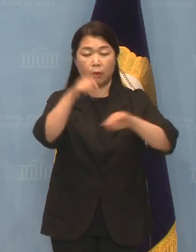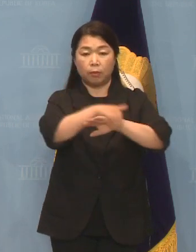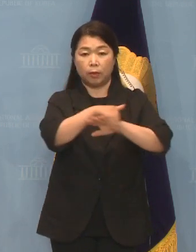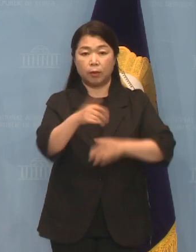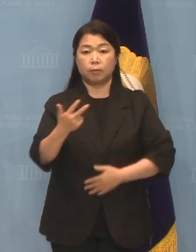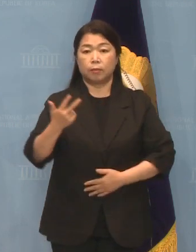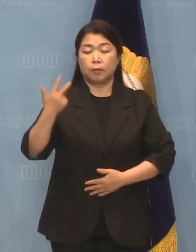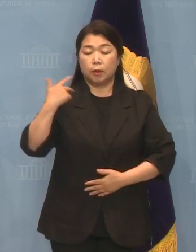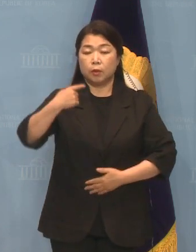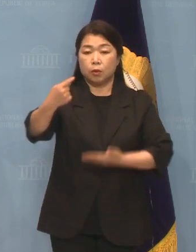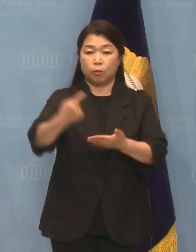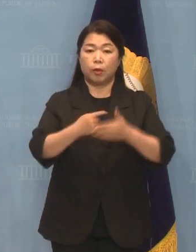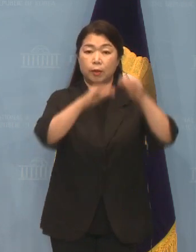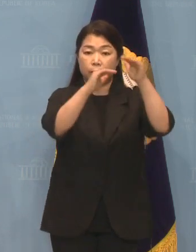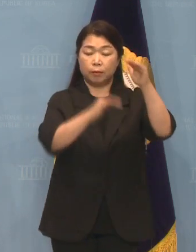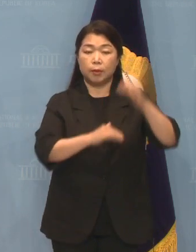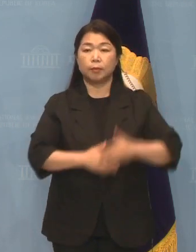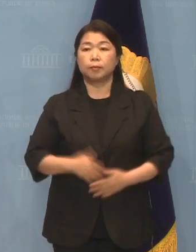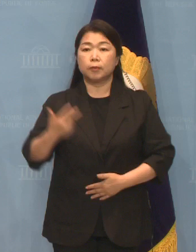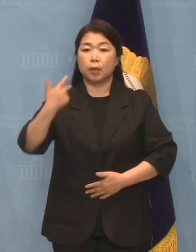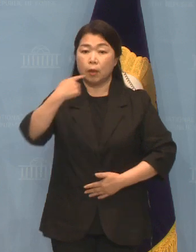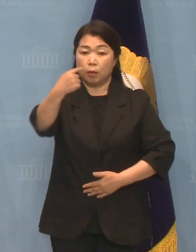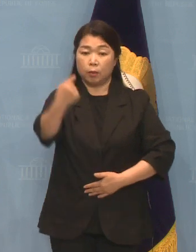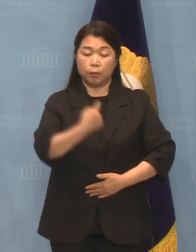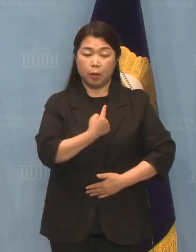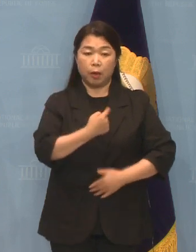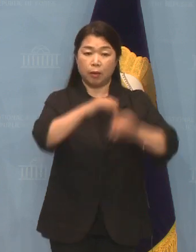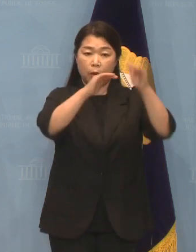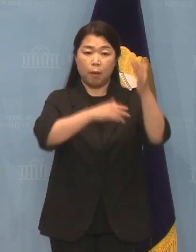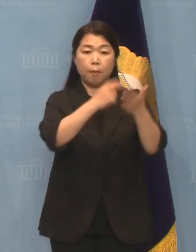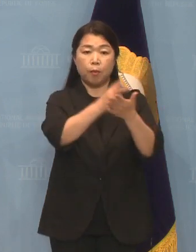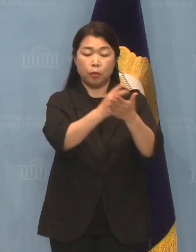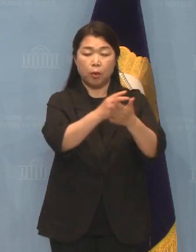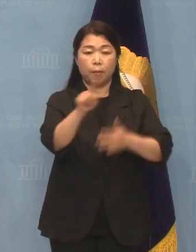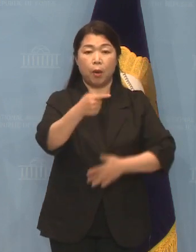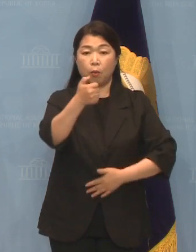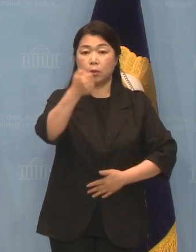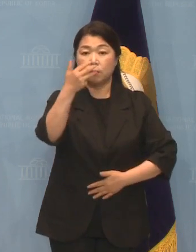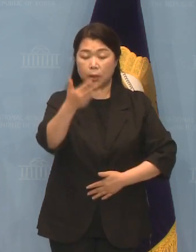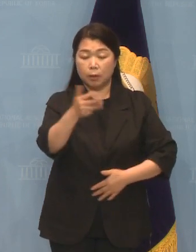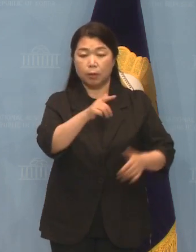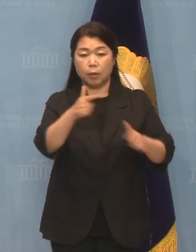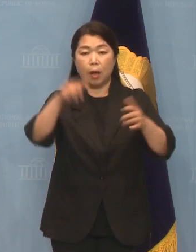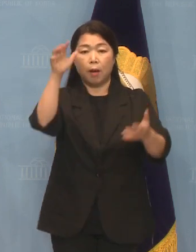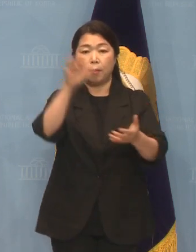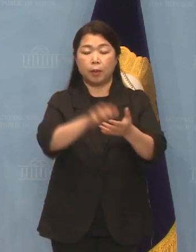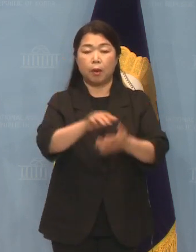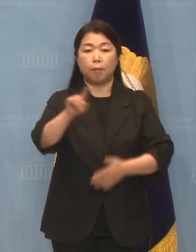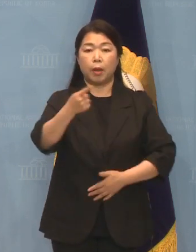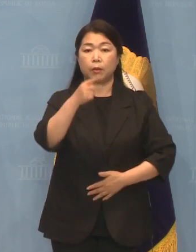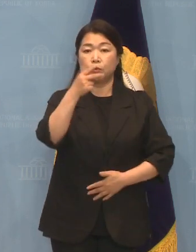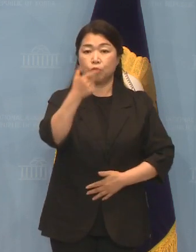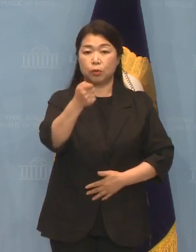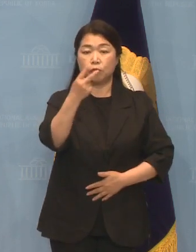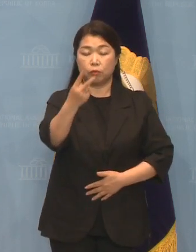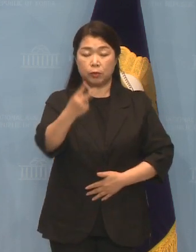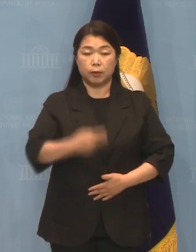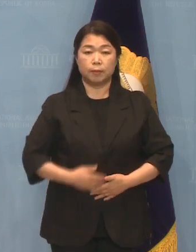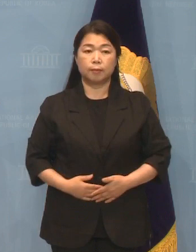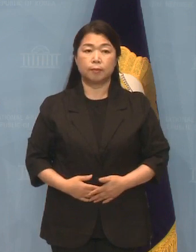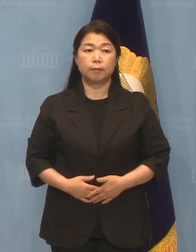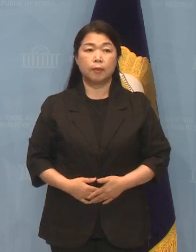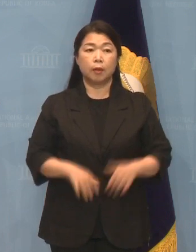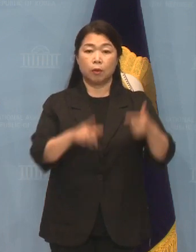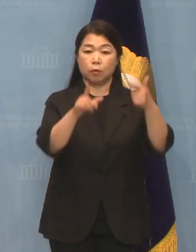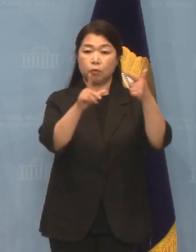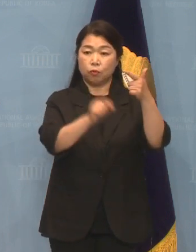지난주 접수된 의안입니다. 지난주 접수된 의안은 법률안 158건 등 162건입니다.